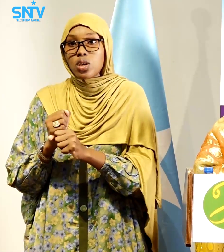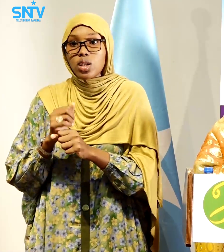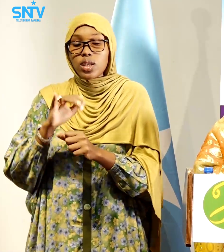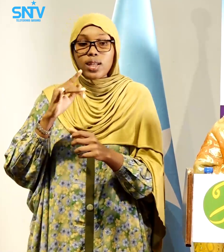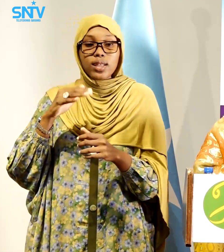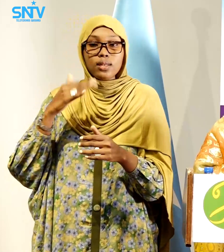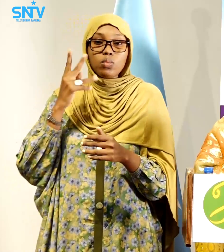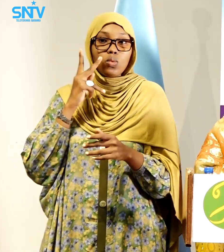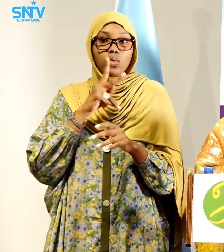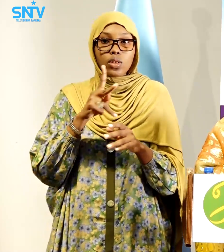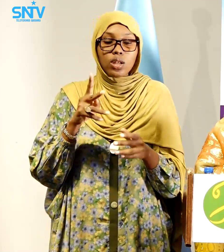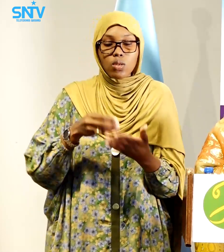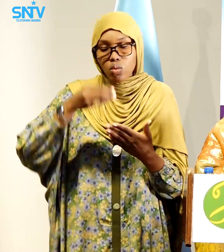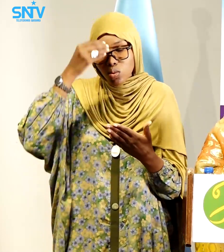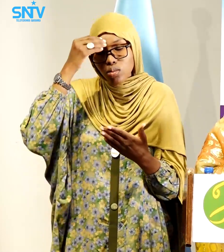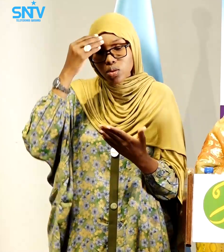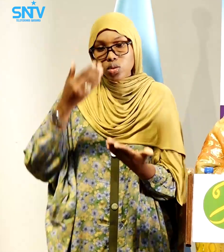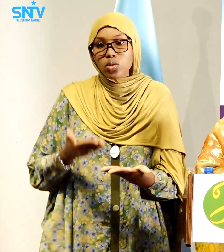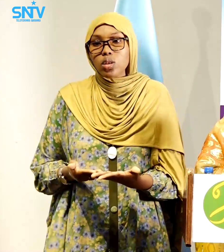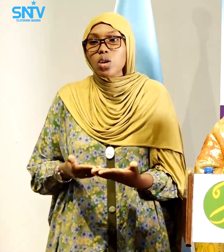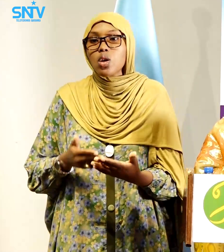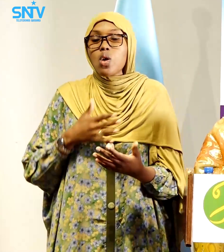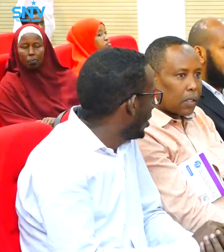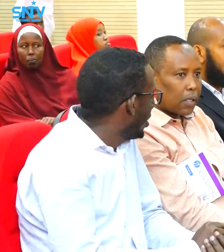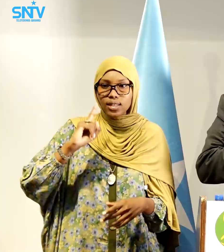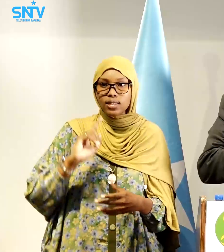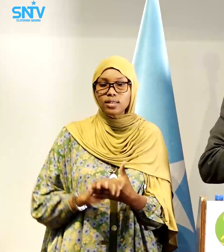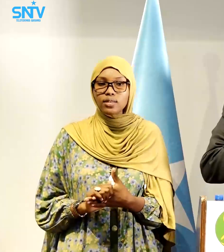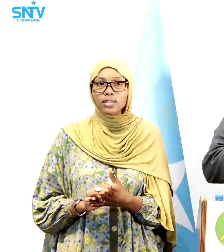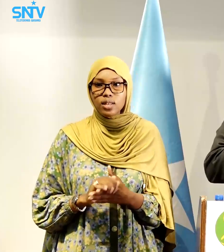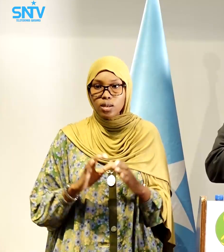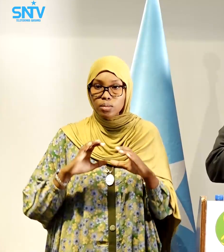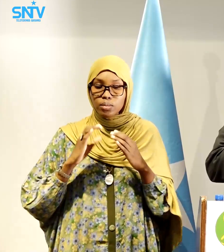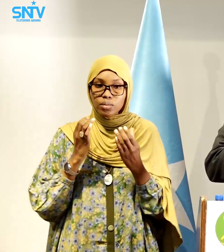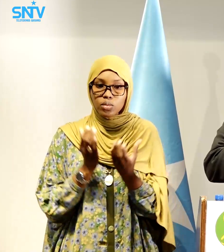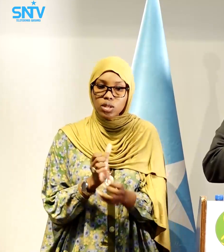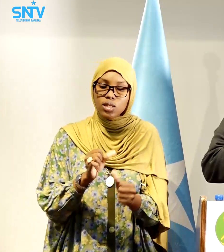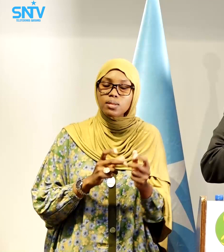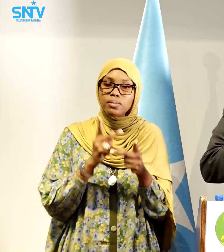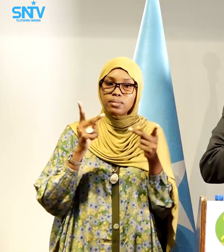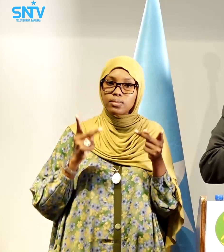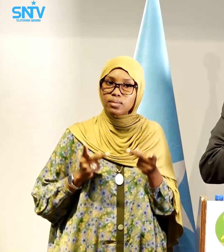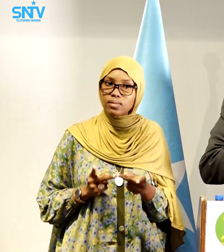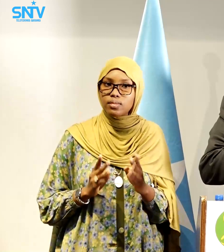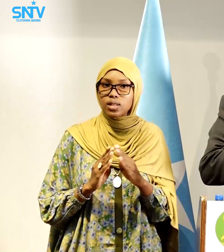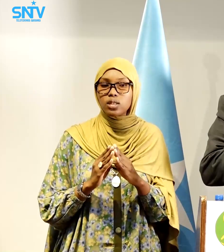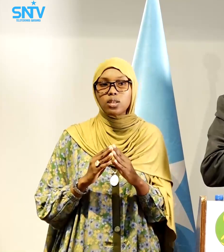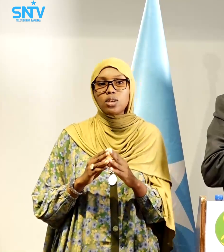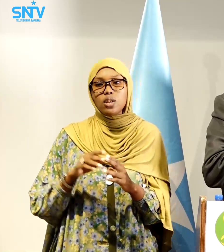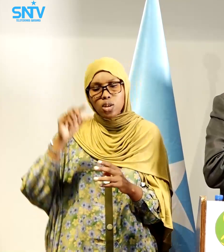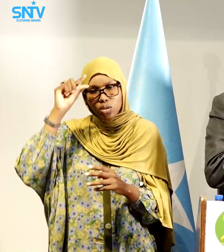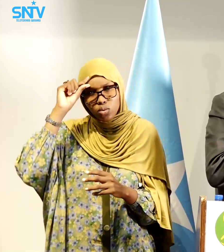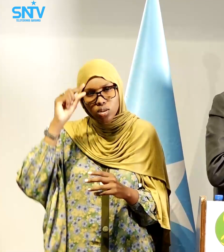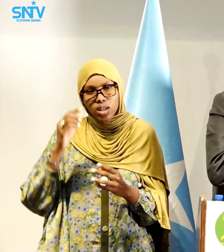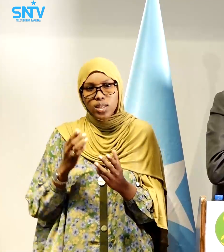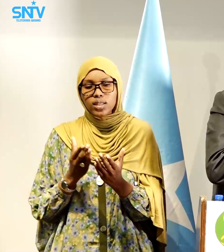dib u fiiriyaan waxbarashadoodii waxqabadkoodii bulsho walba oo meel degan oo qaran ah oo dowlad leh oo shacab